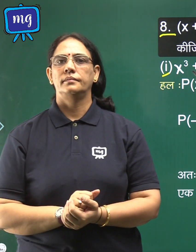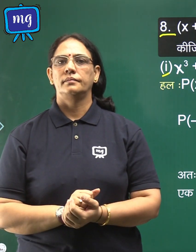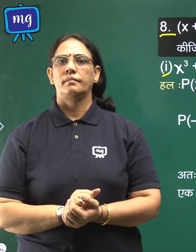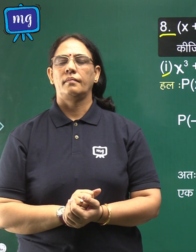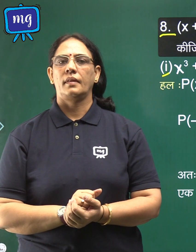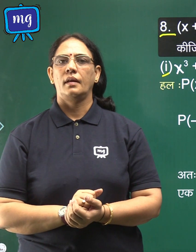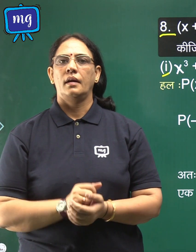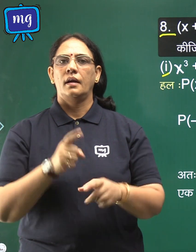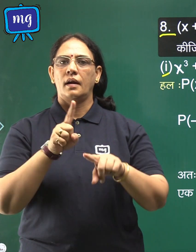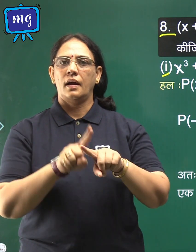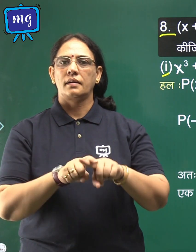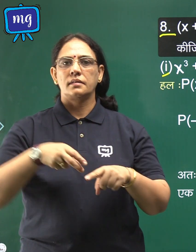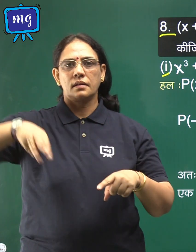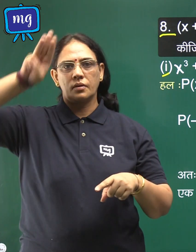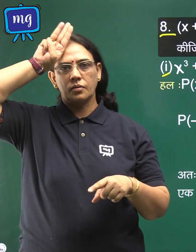एक्स क्यूब